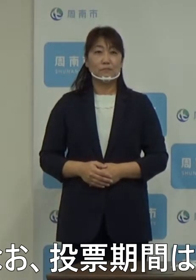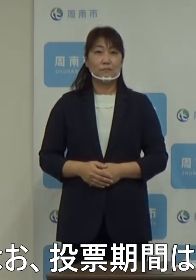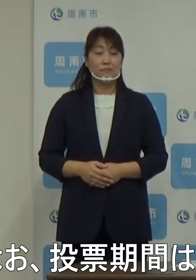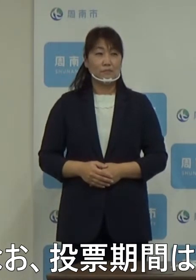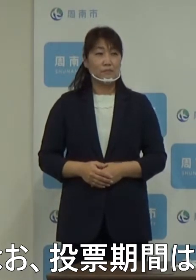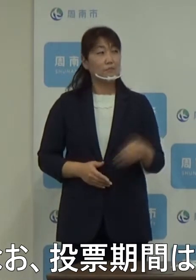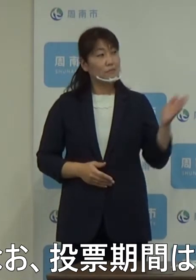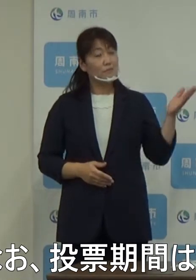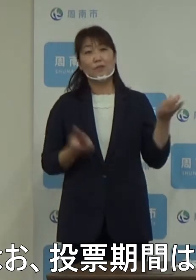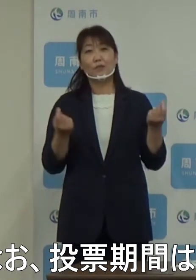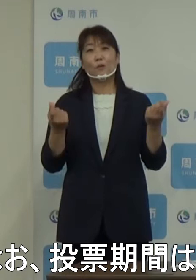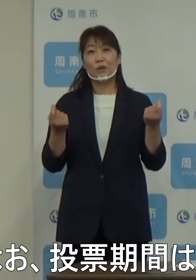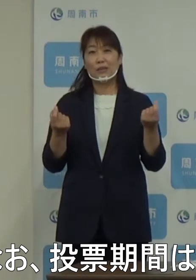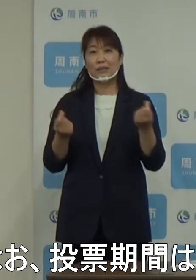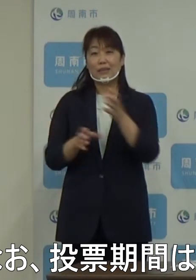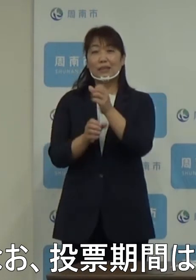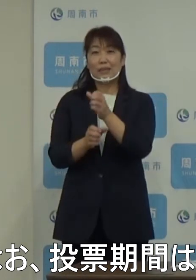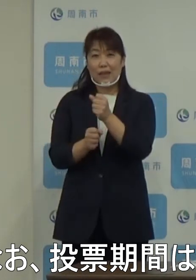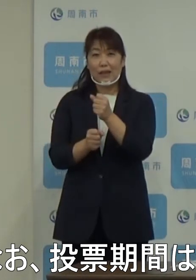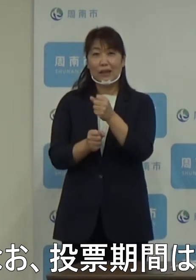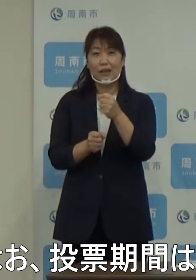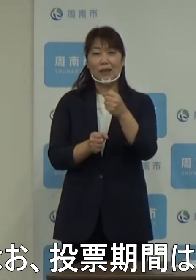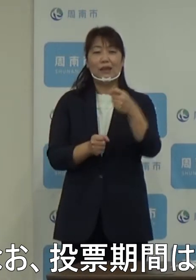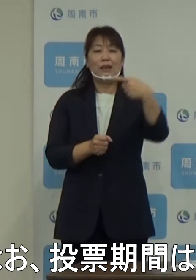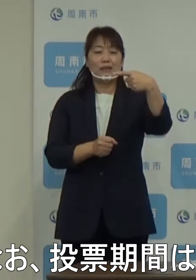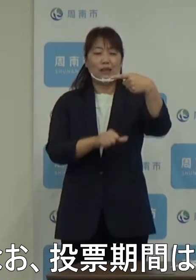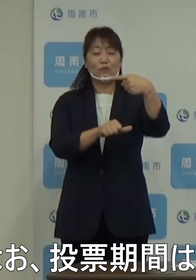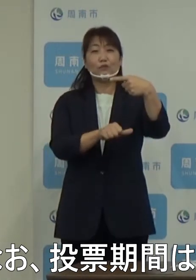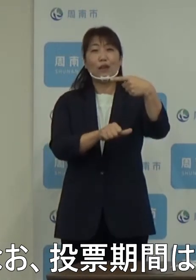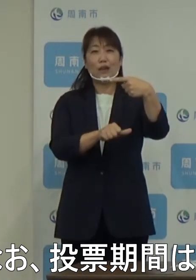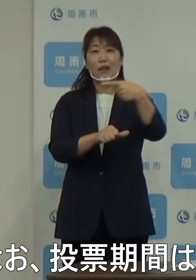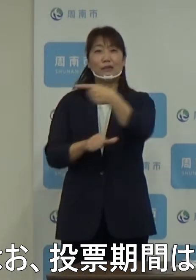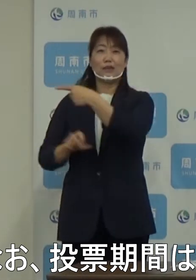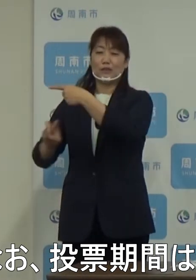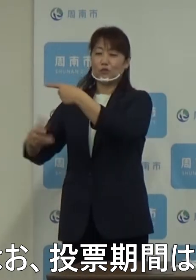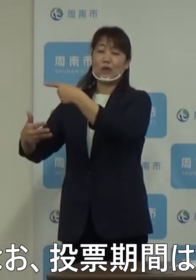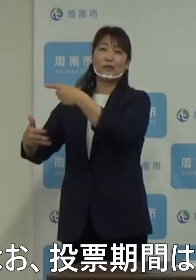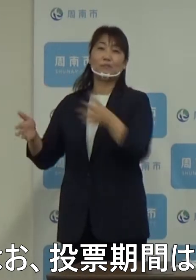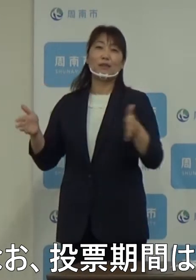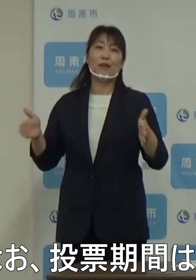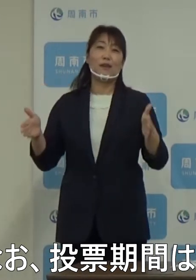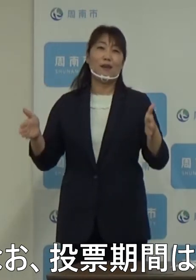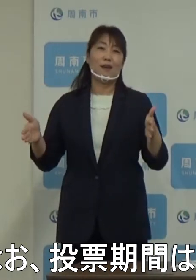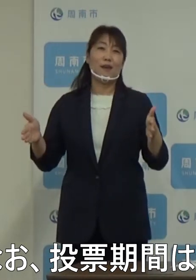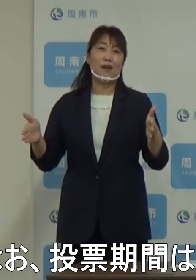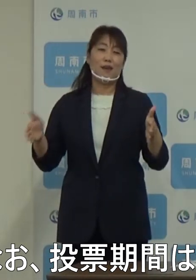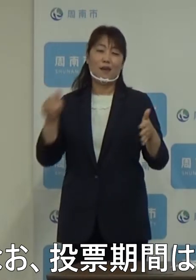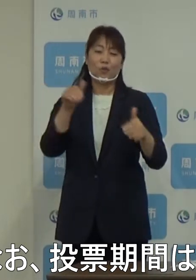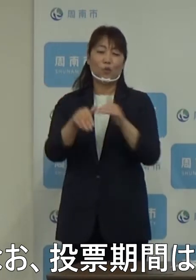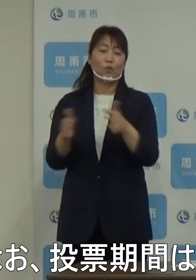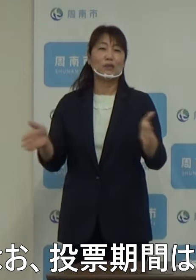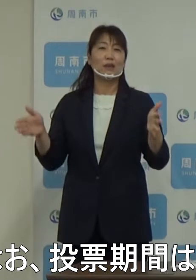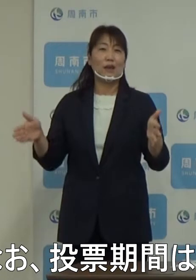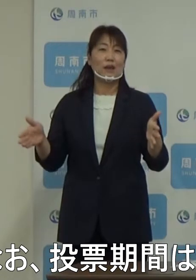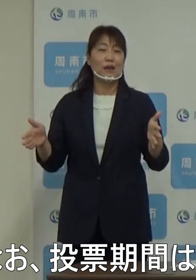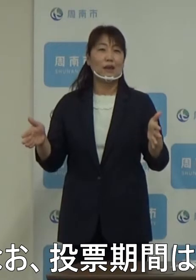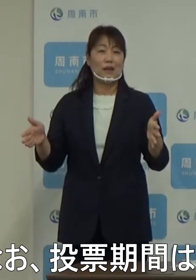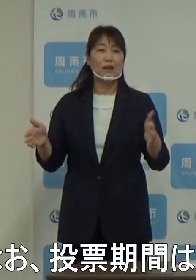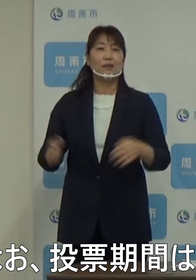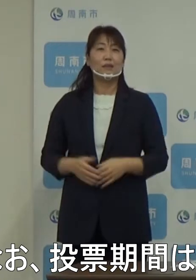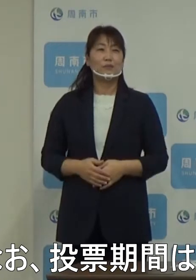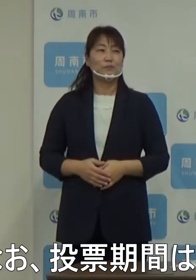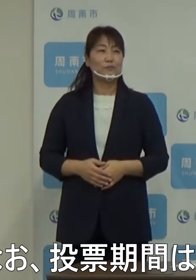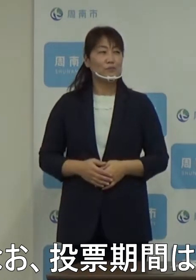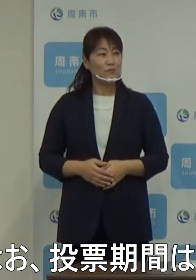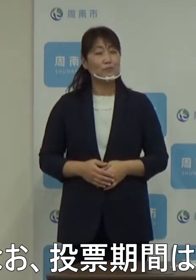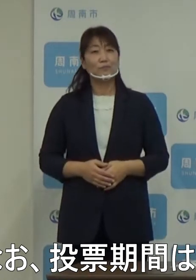ておりますね。なお投票期間は令和4年1月5日から1月28日までです。こちらこの3点が交渉